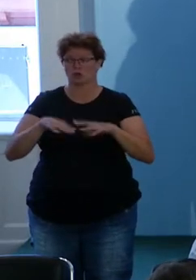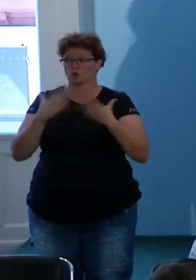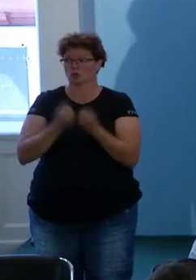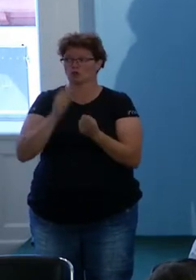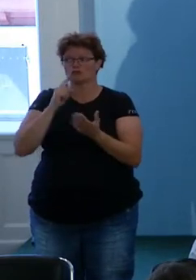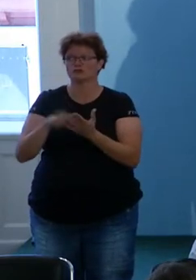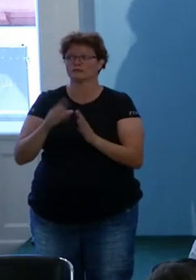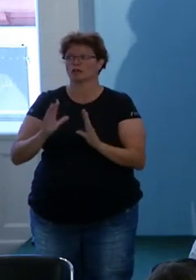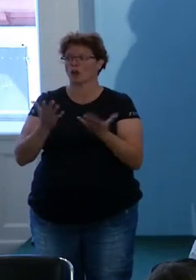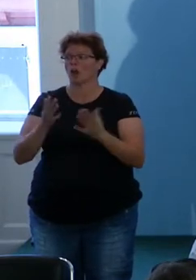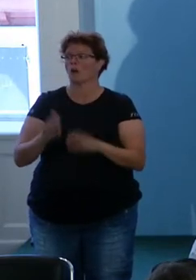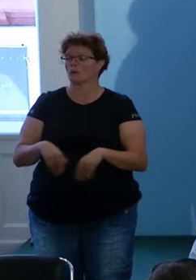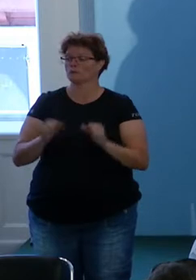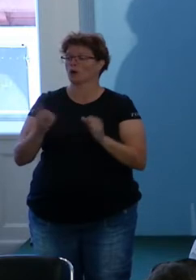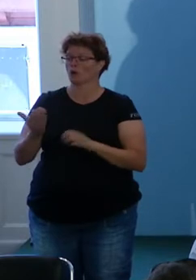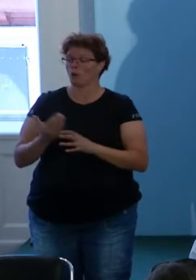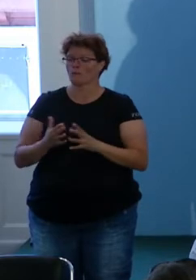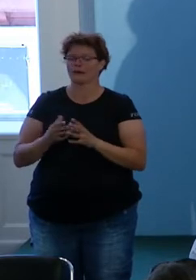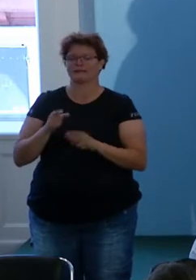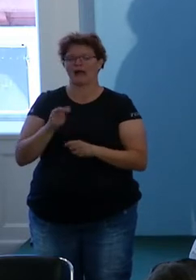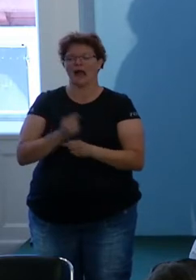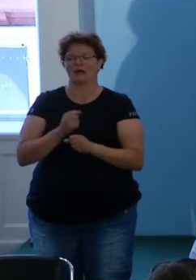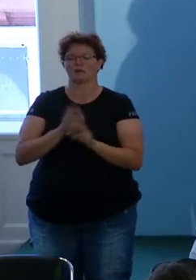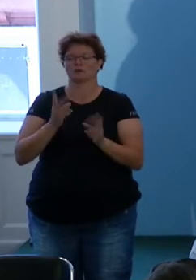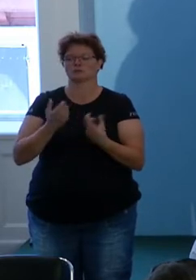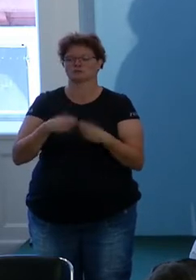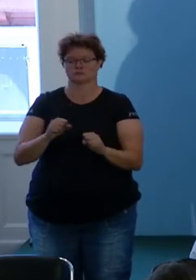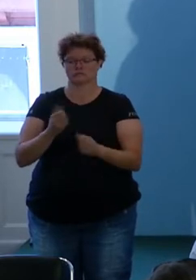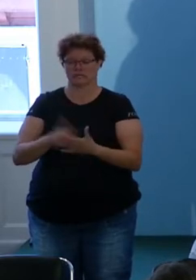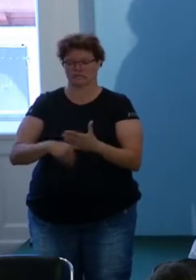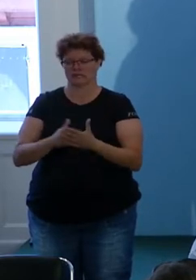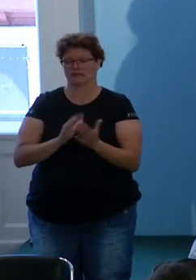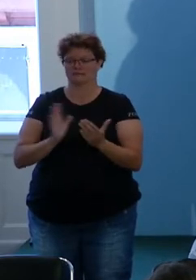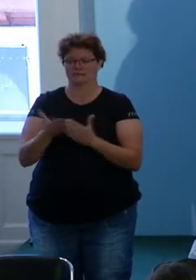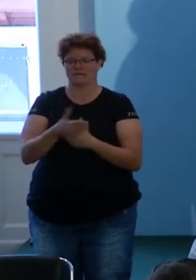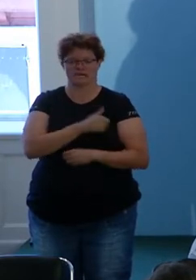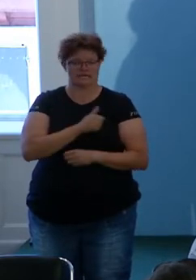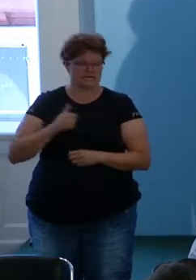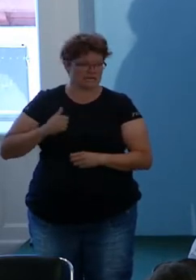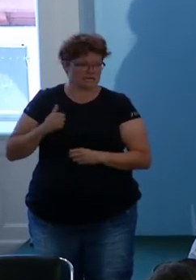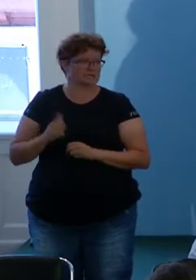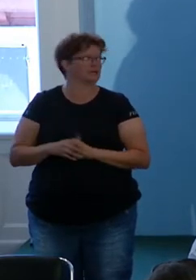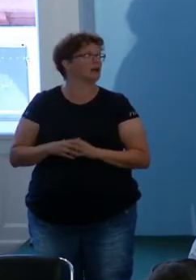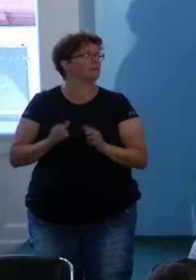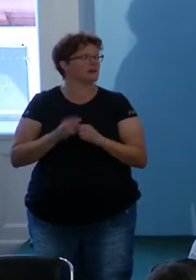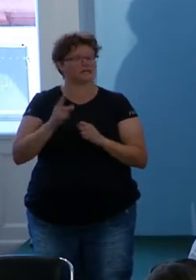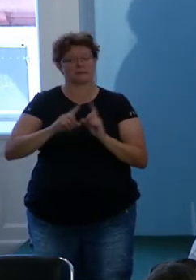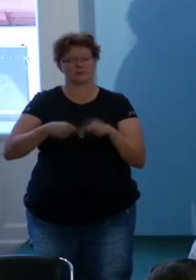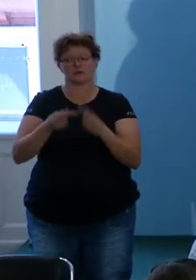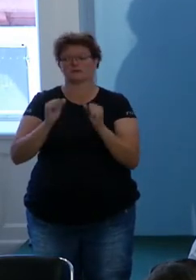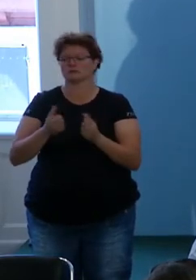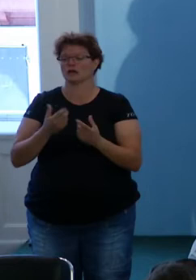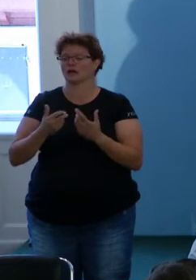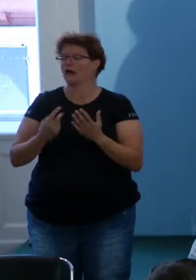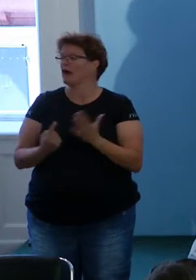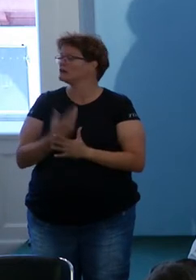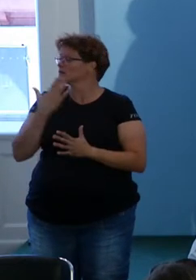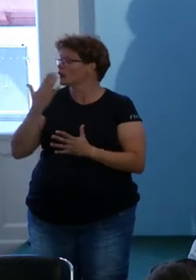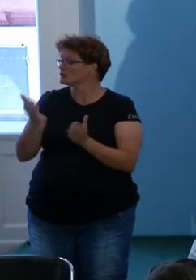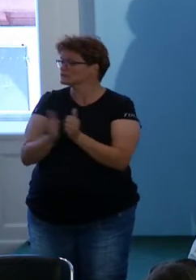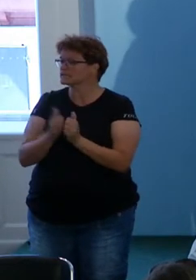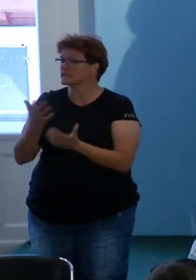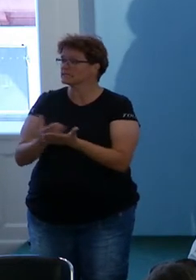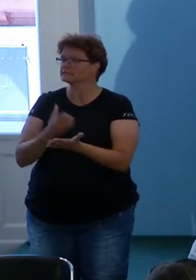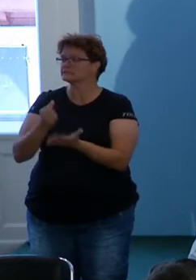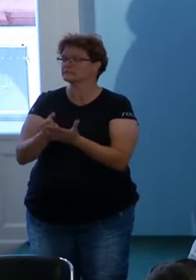de uppdragen som kommer. Och det är ju också det arbete som är igångsatt via regeringen. Så sen måste den processen ske på ett bra sätt så att landstingen är